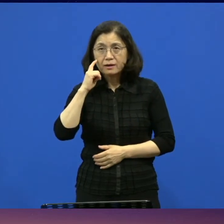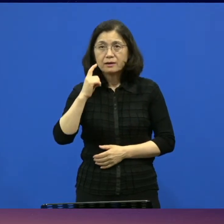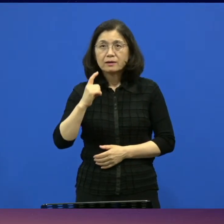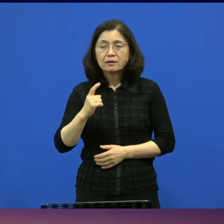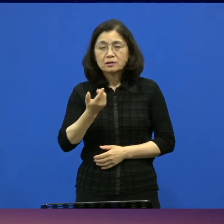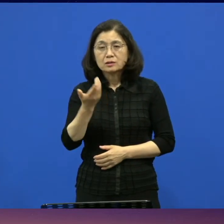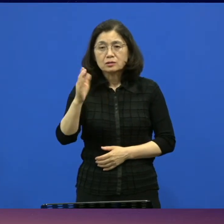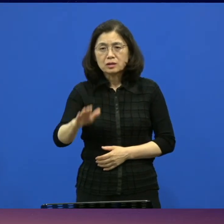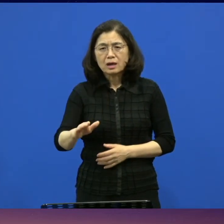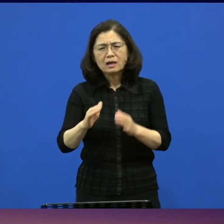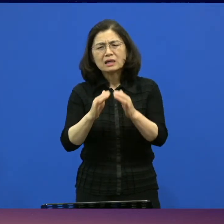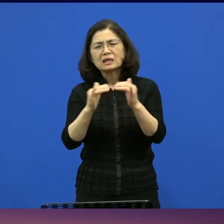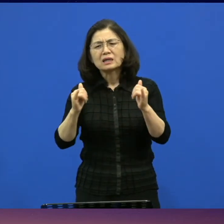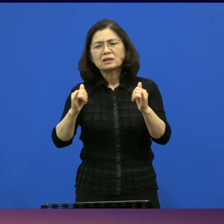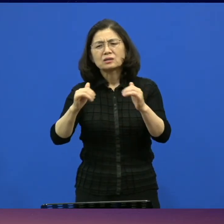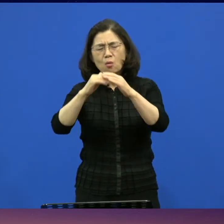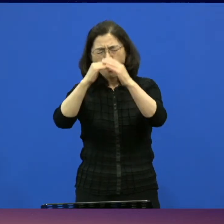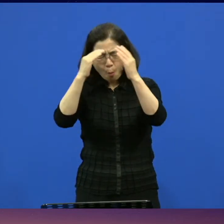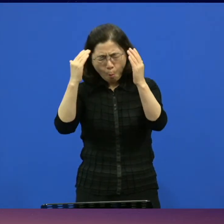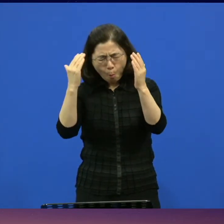노력해도 완벽 안 되잖아요.